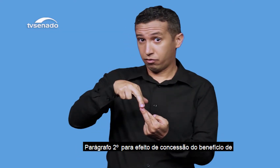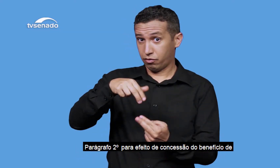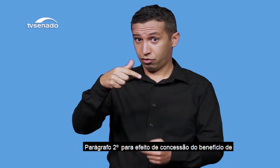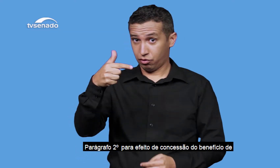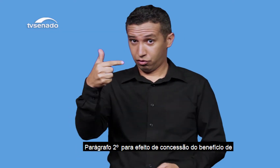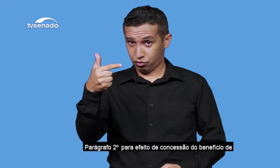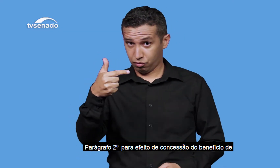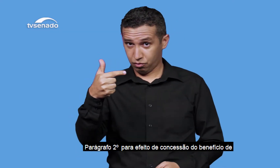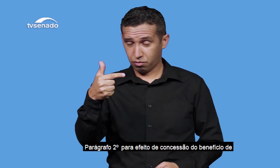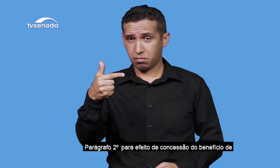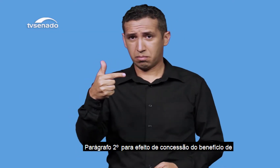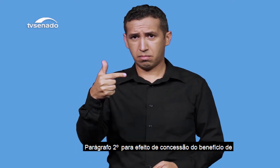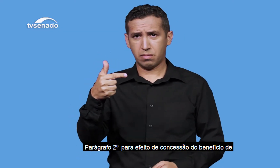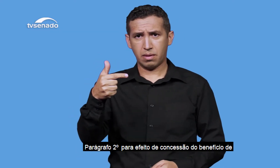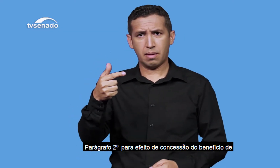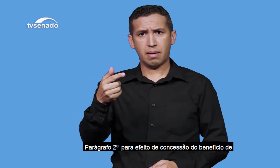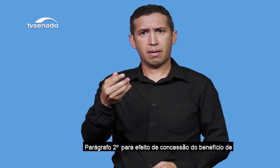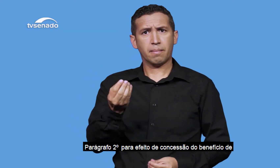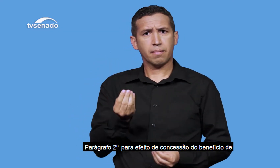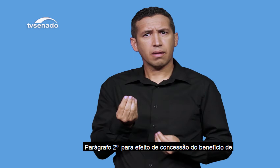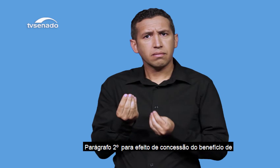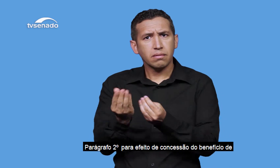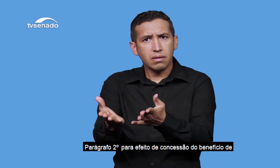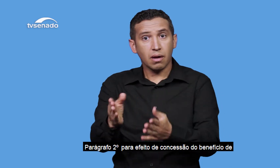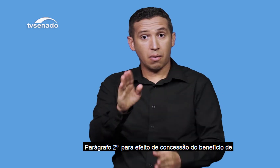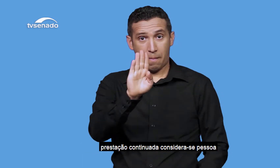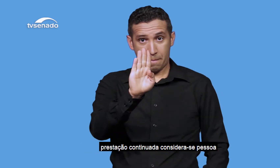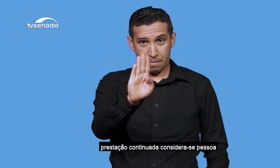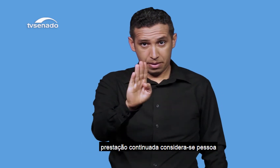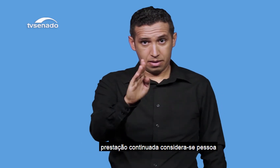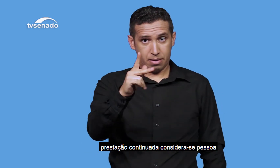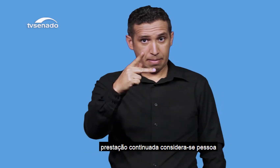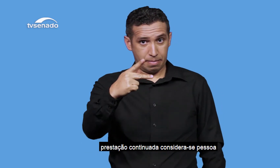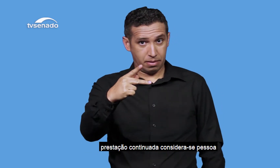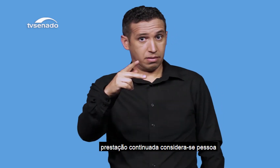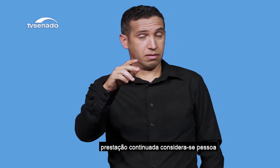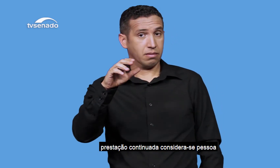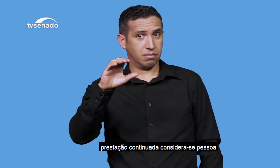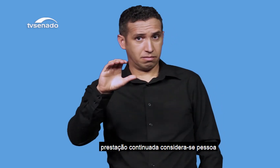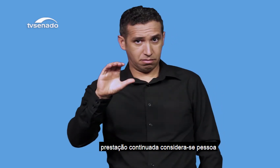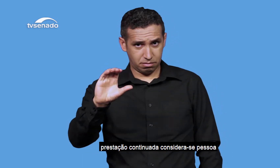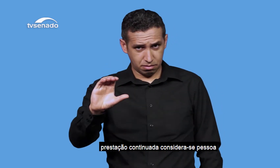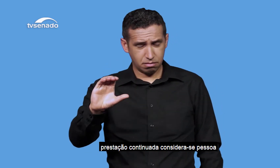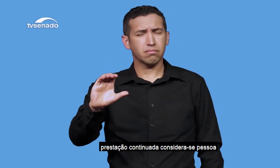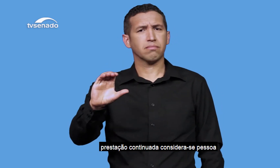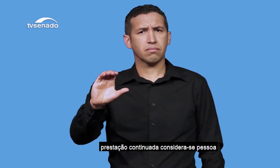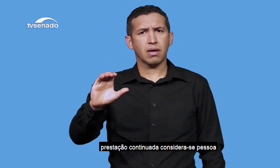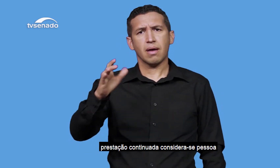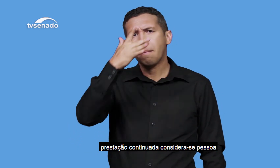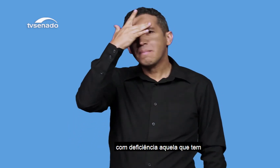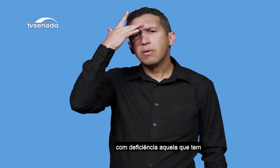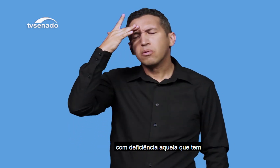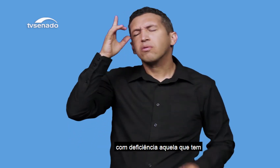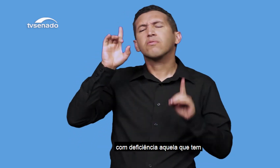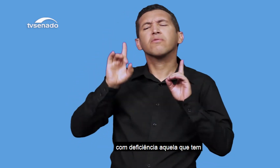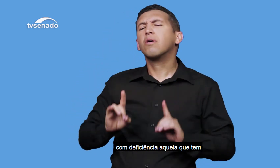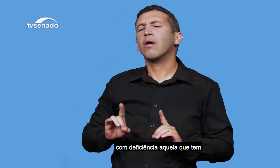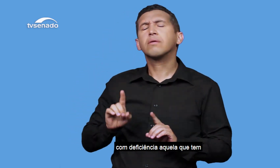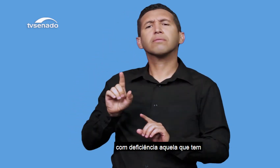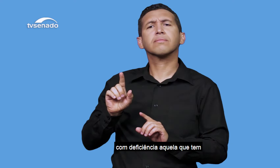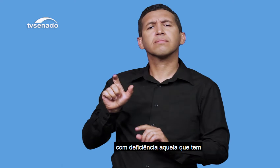2º para efeito de concessão do benefício de prestação continuada considera-se pessoa com